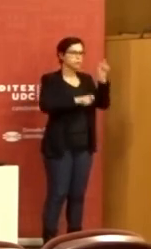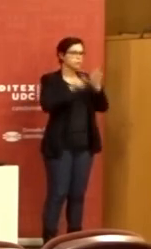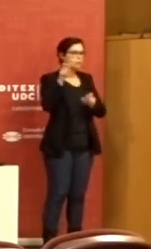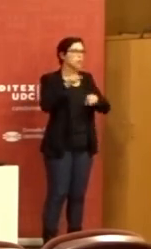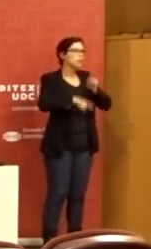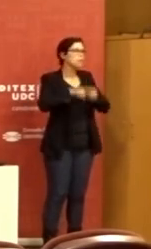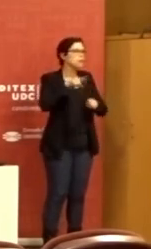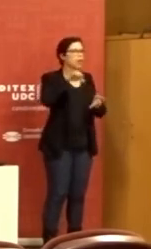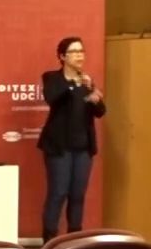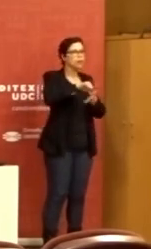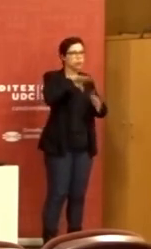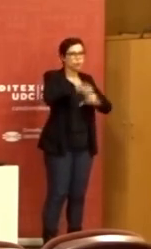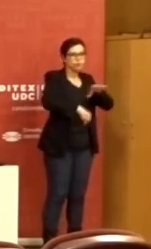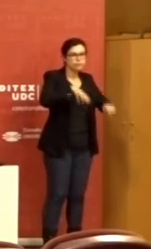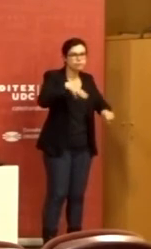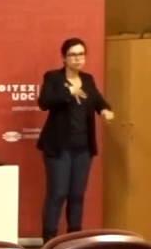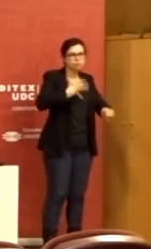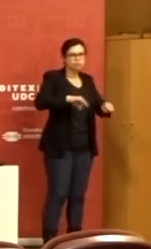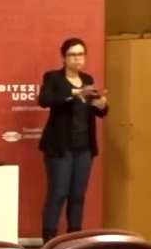centro ocupacional, hay